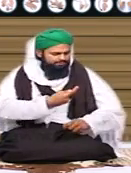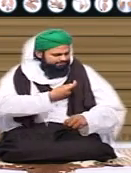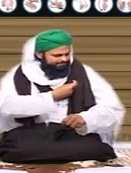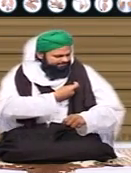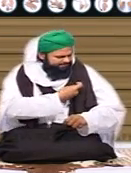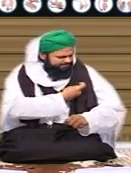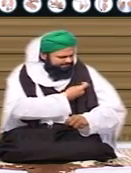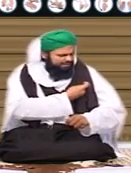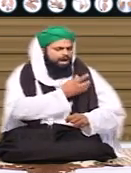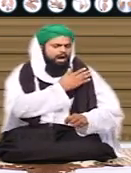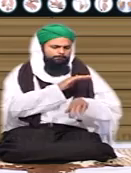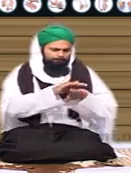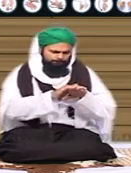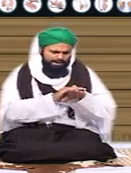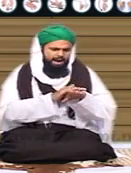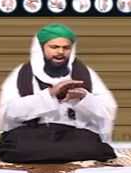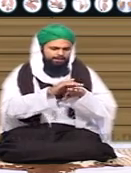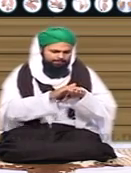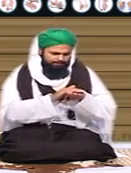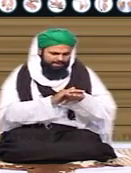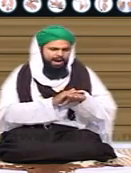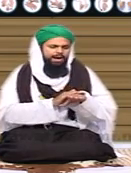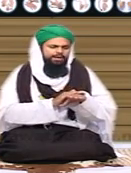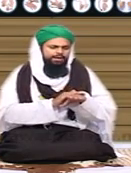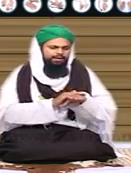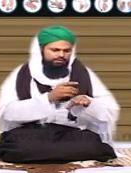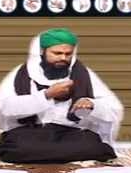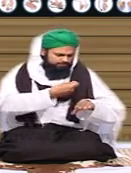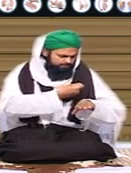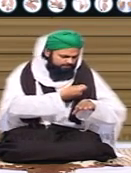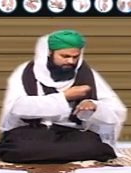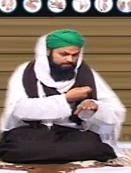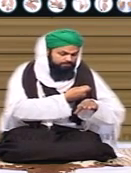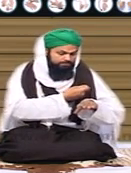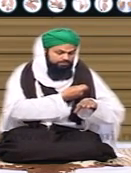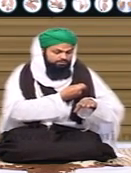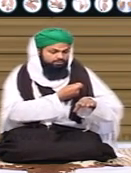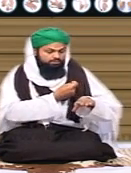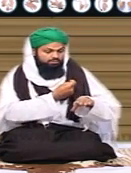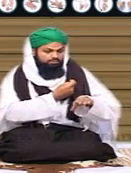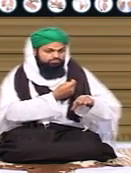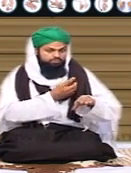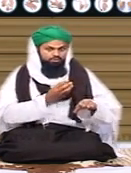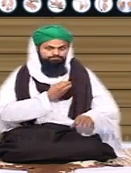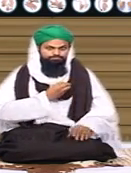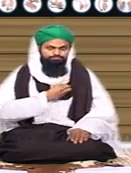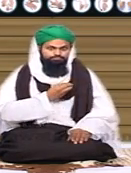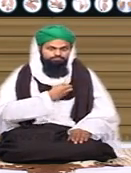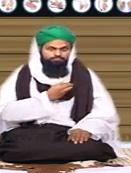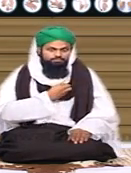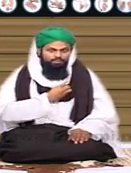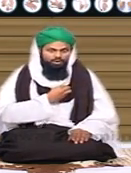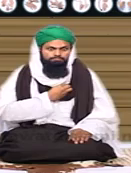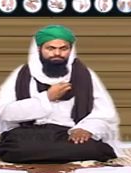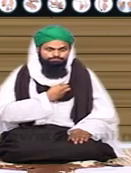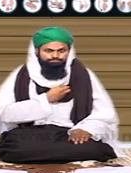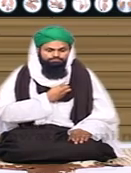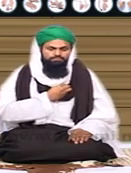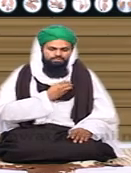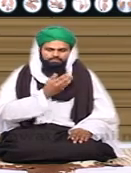سے کمپاؤنڈر یا ڈاکٹر جو ہے وہ پیار سے سہلا کر وہ چبھوتا ہے, لیکن اس کی دہشت سے